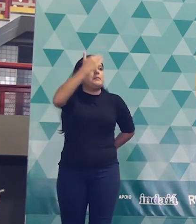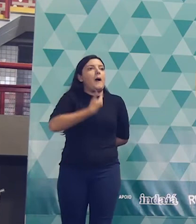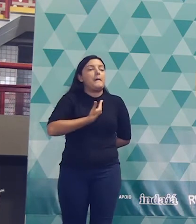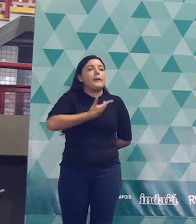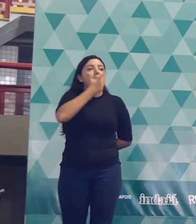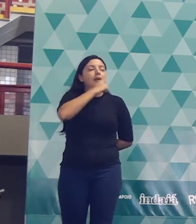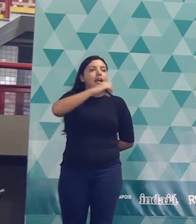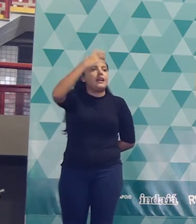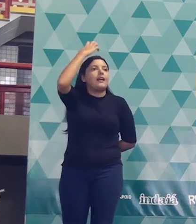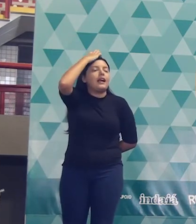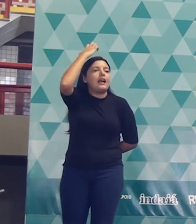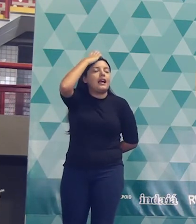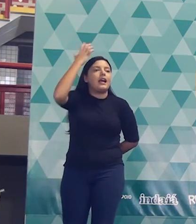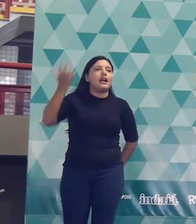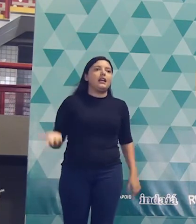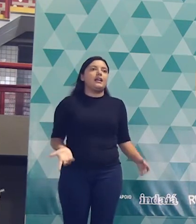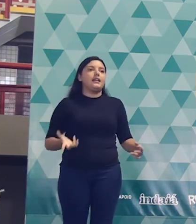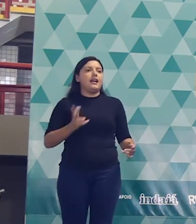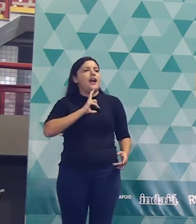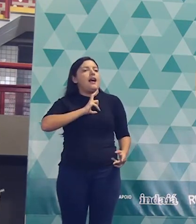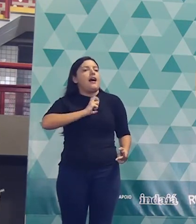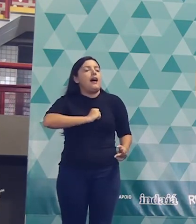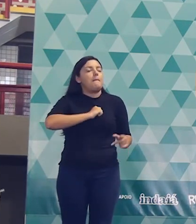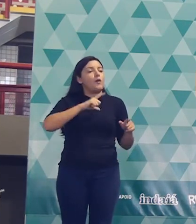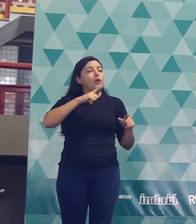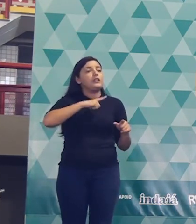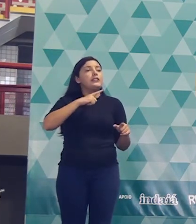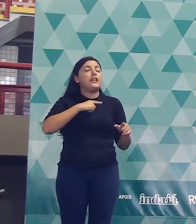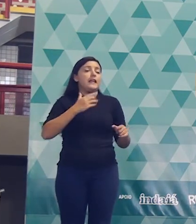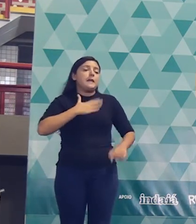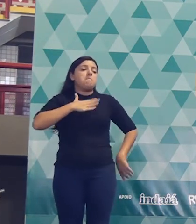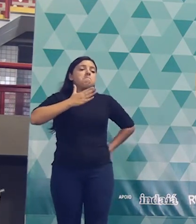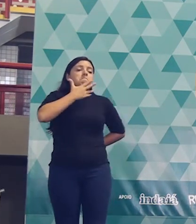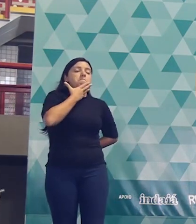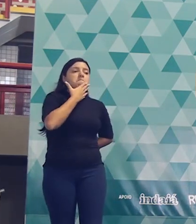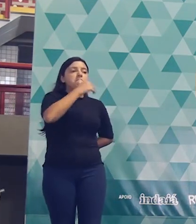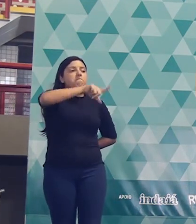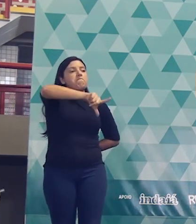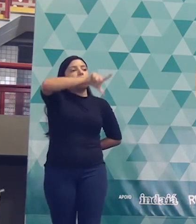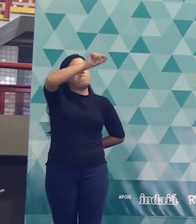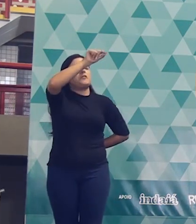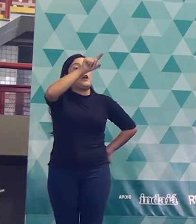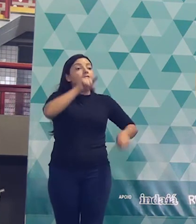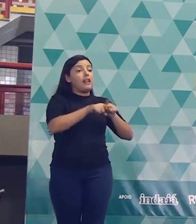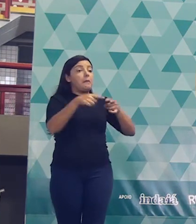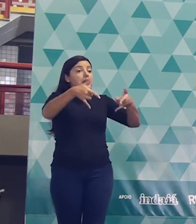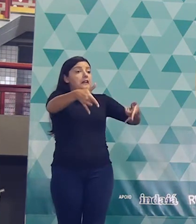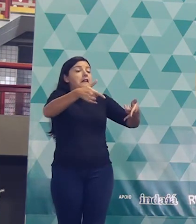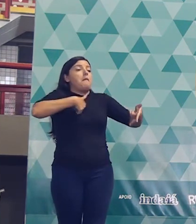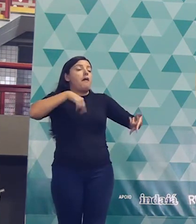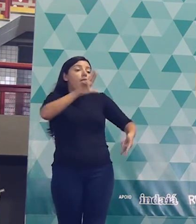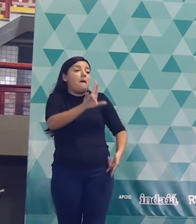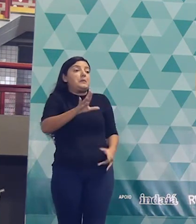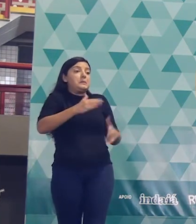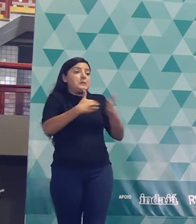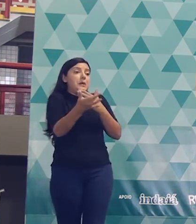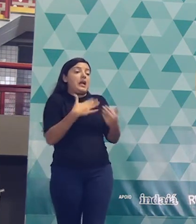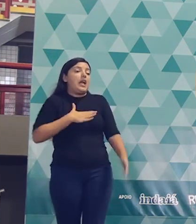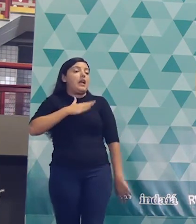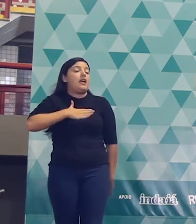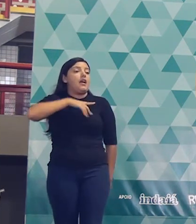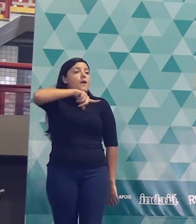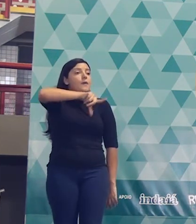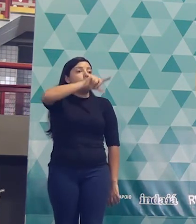Lá ele não só tem os amores, mas ele vai ter o amor que ele quiser na cama que ele escolher.